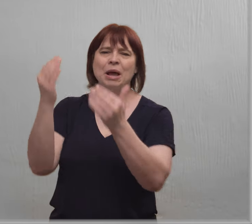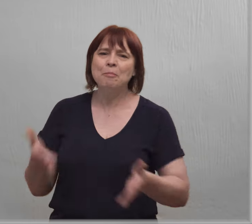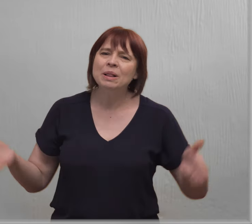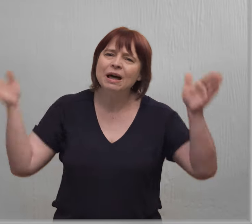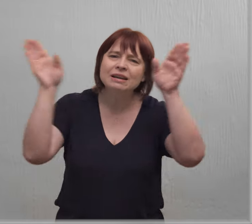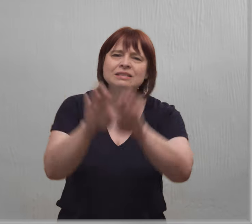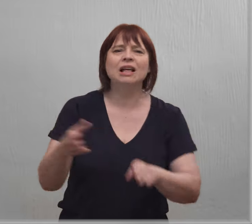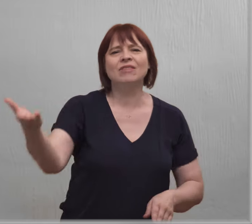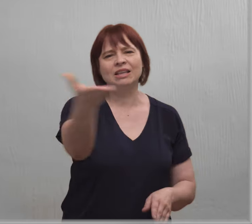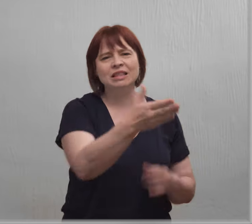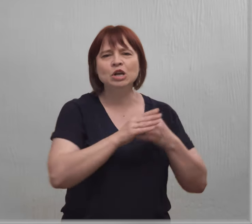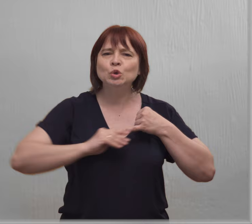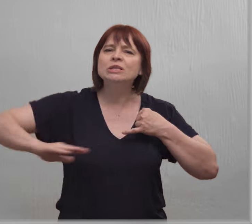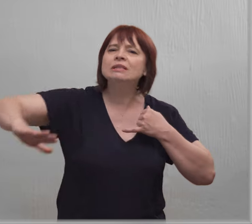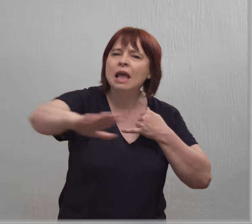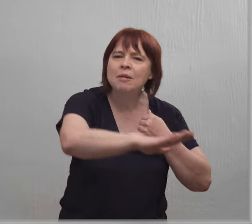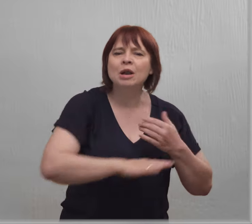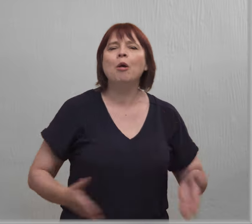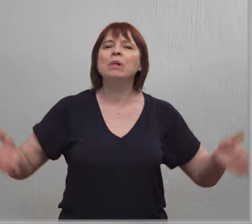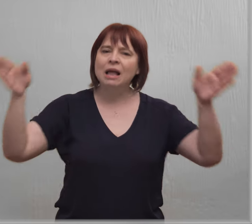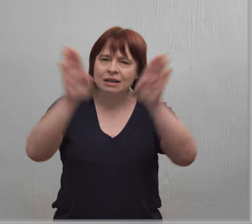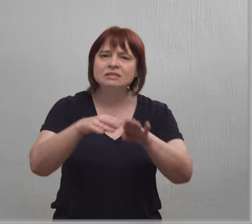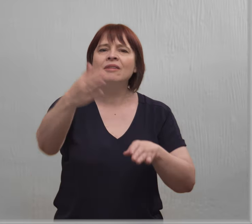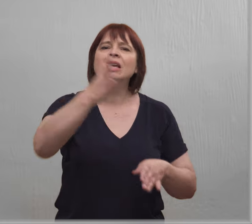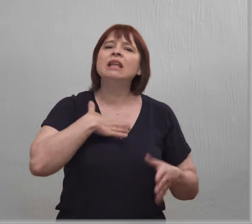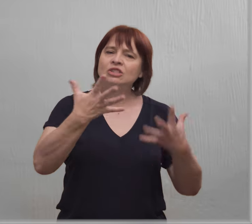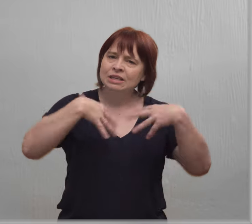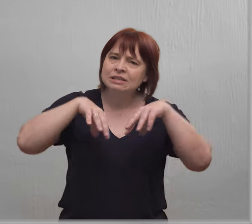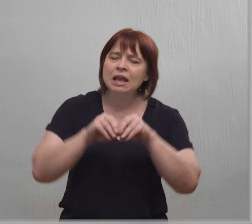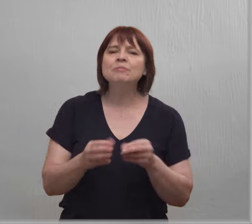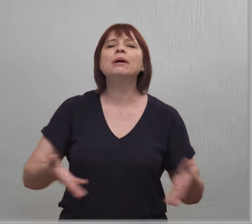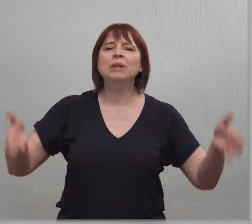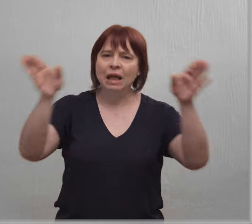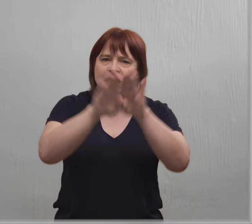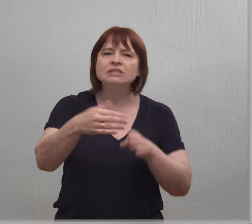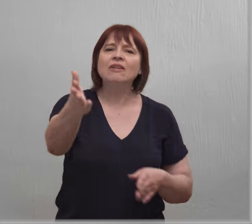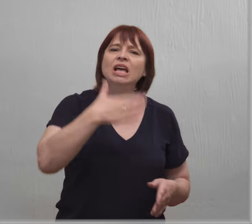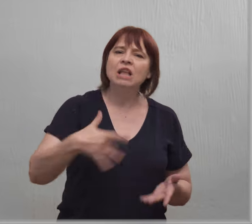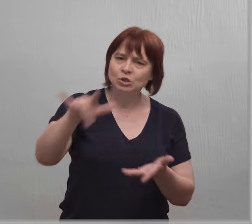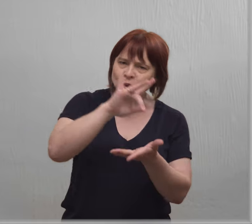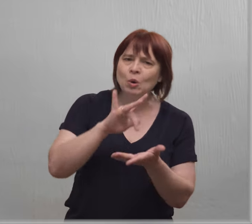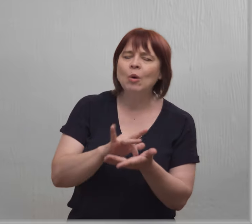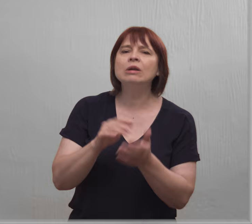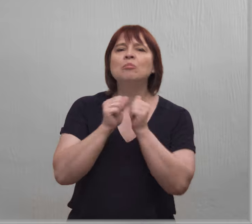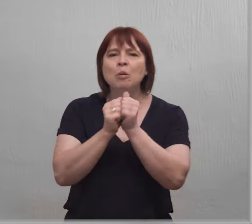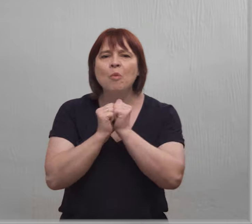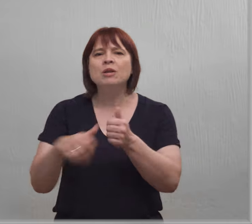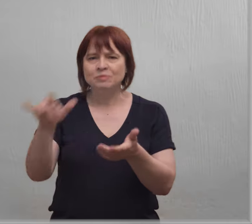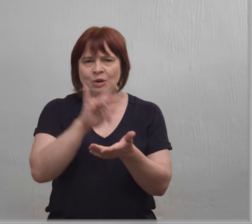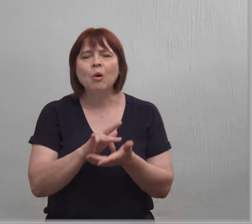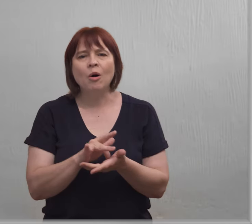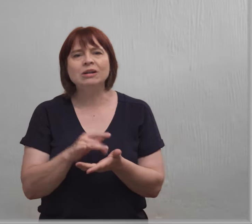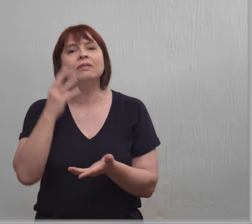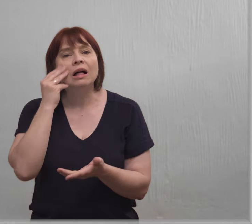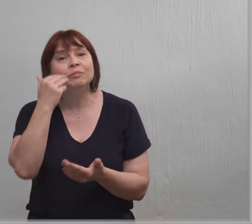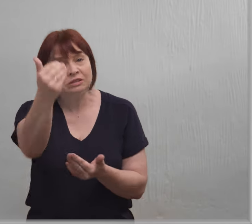Благослови нашу землю. Благослови наши семьи. Благослови наш город. Мы молимся за город Алматы. Пусть